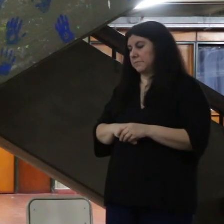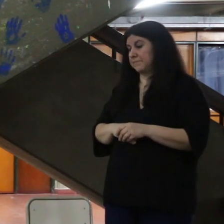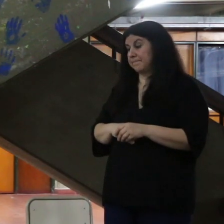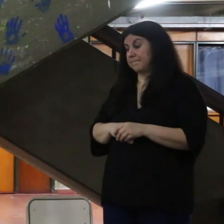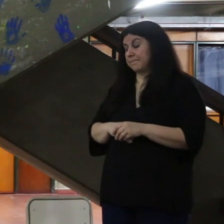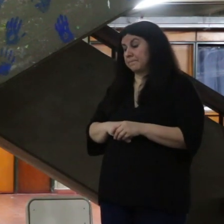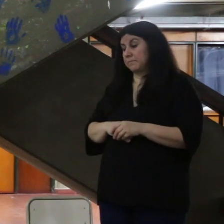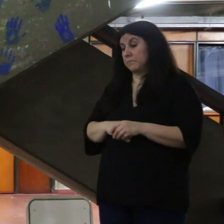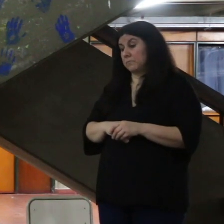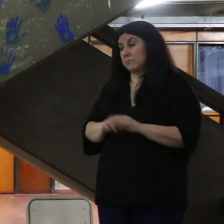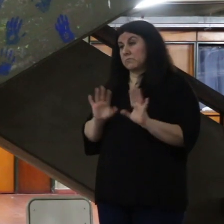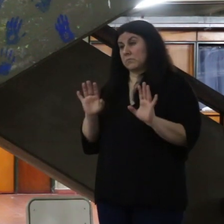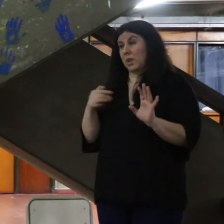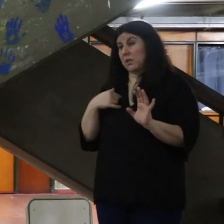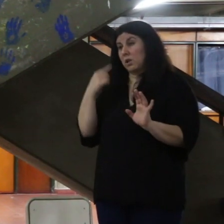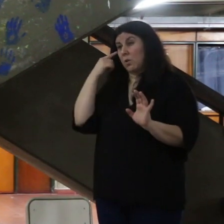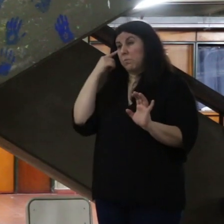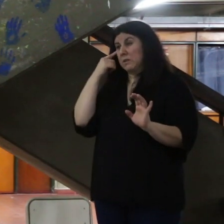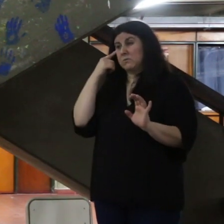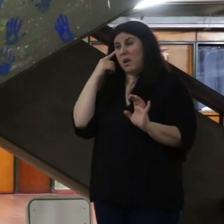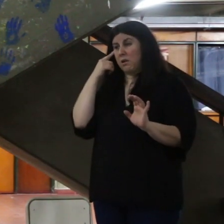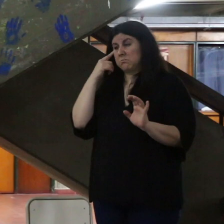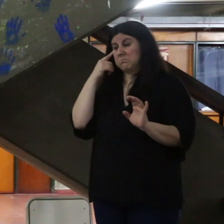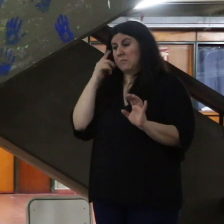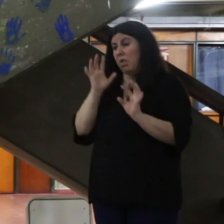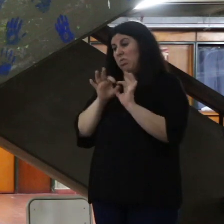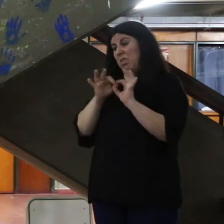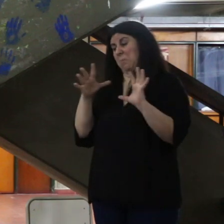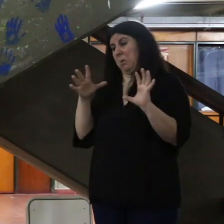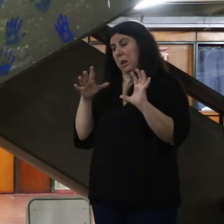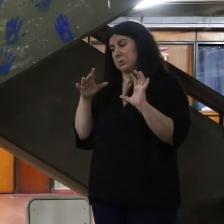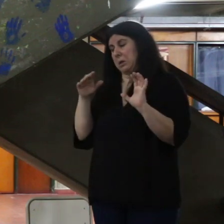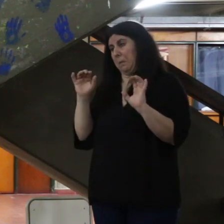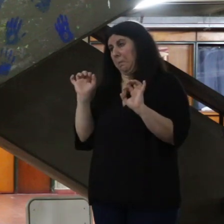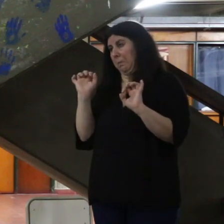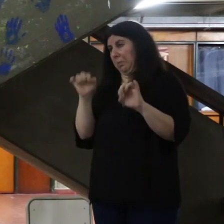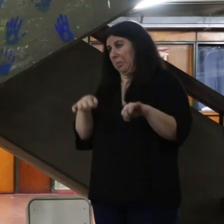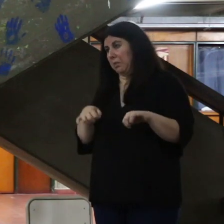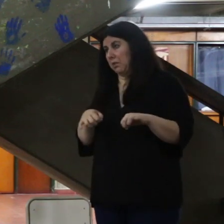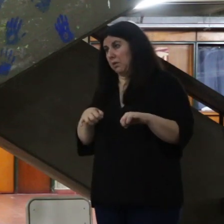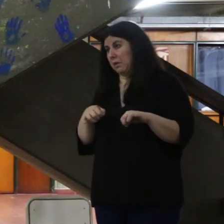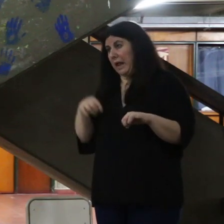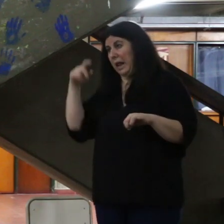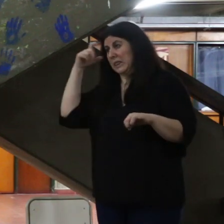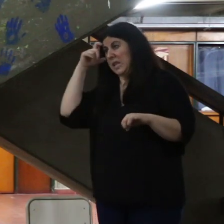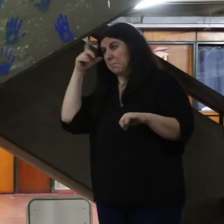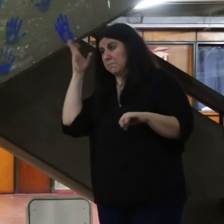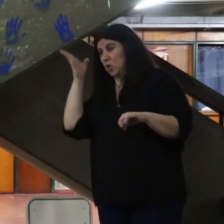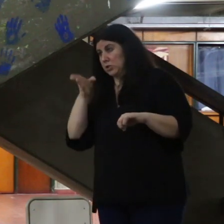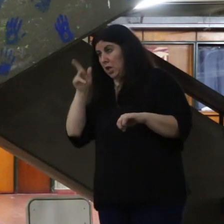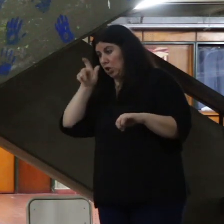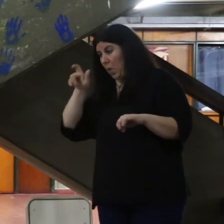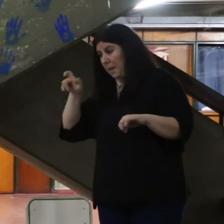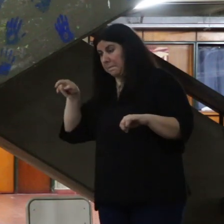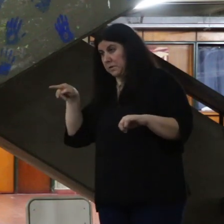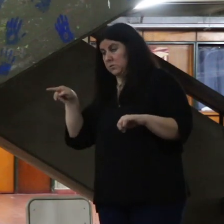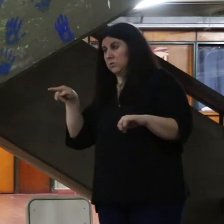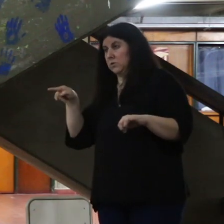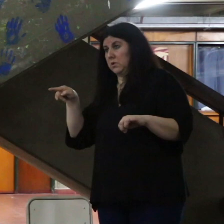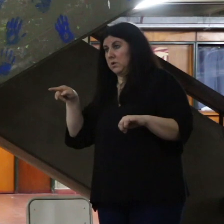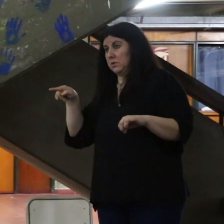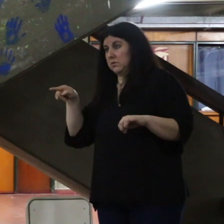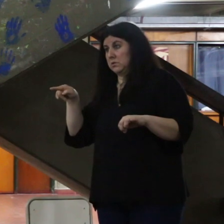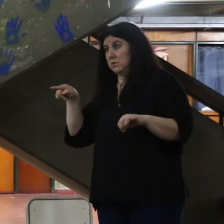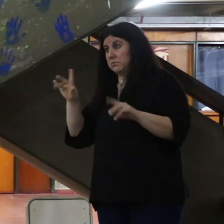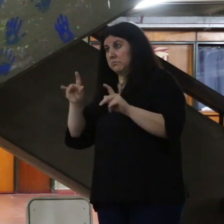de este descreimiento en la democracia, el 10%, ¿sí?, creció en